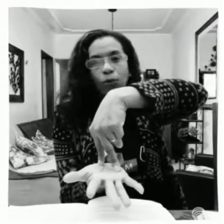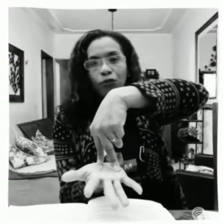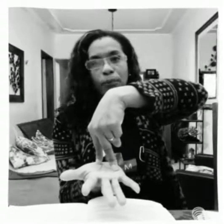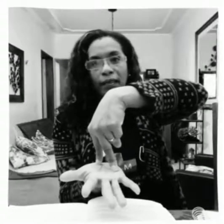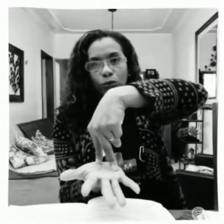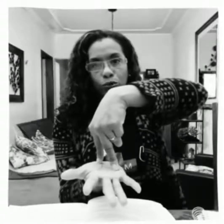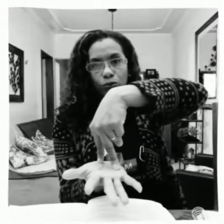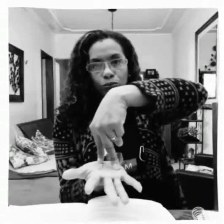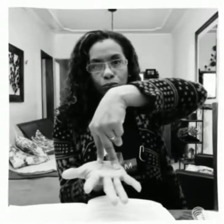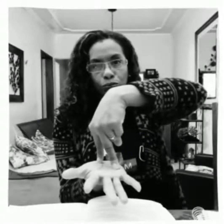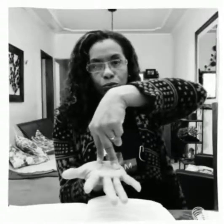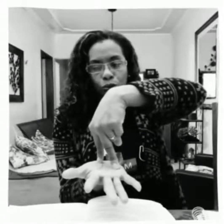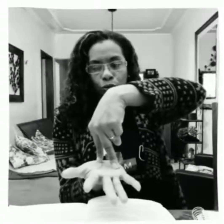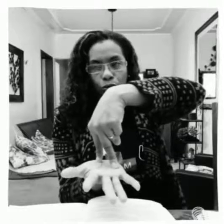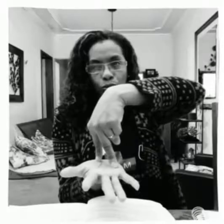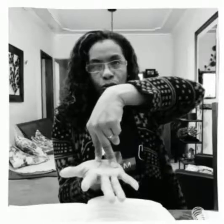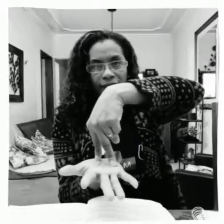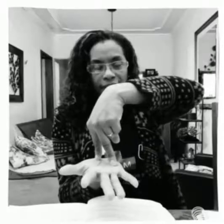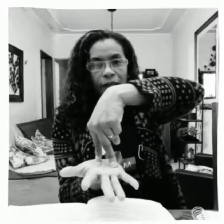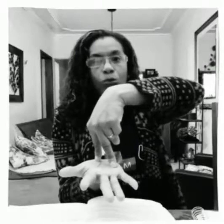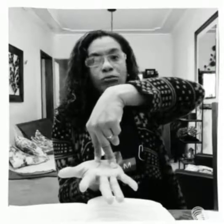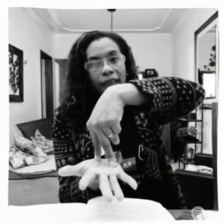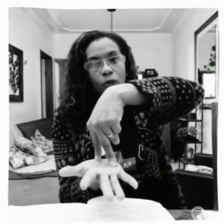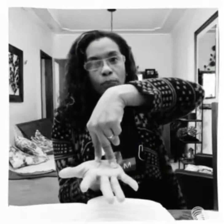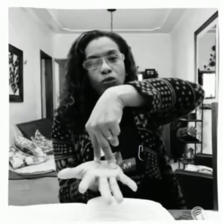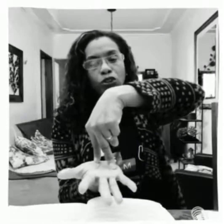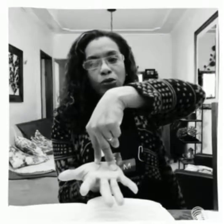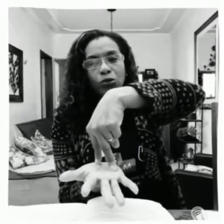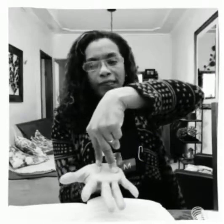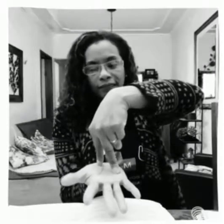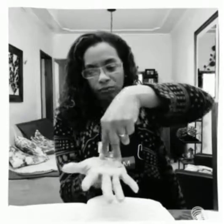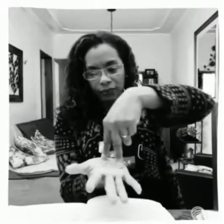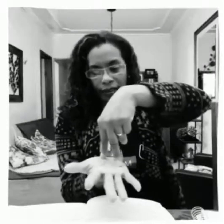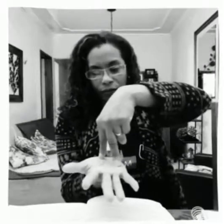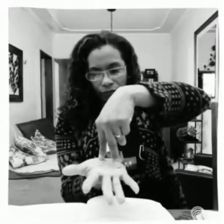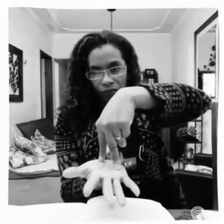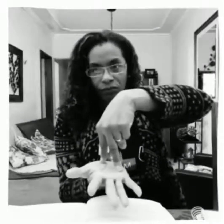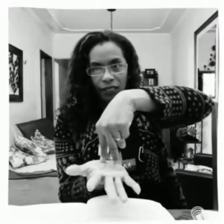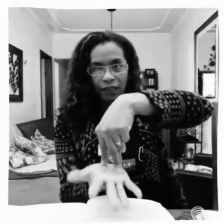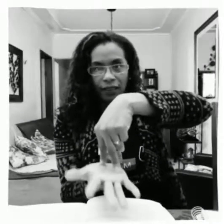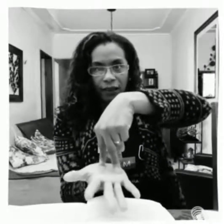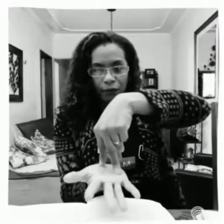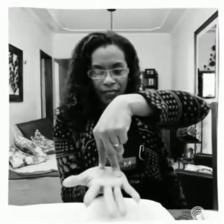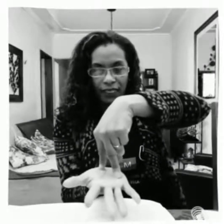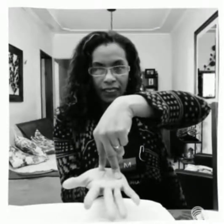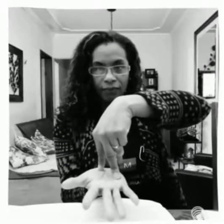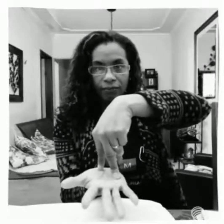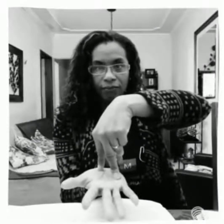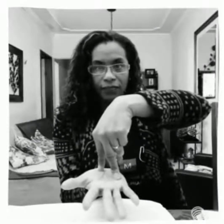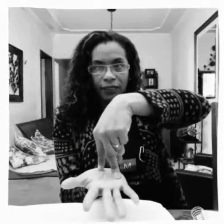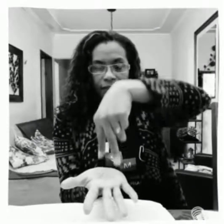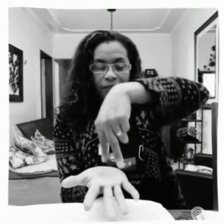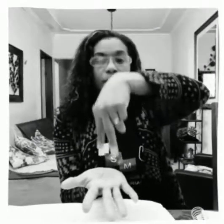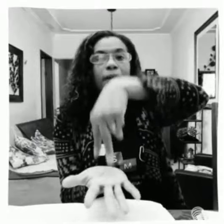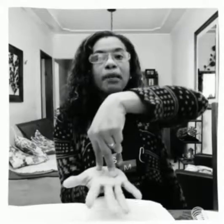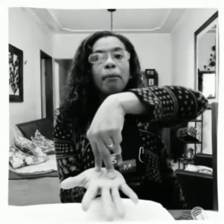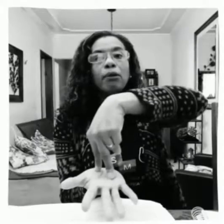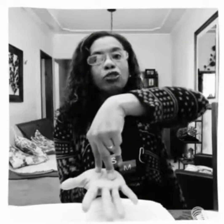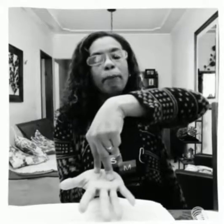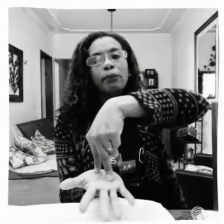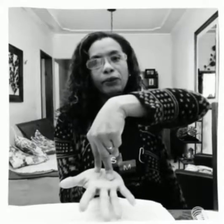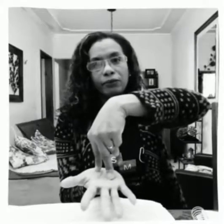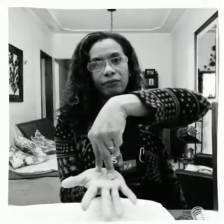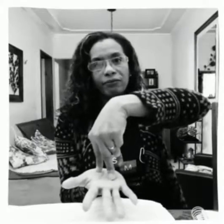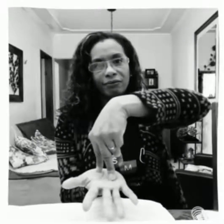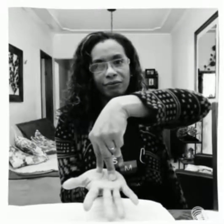Mas eu não movimento. Entendeu? Tem um ponto de articulação? Tem. Fica aqui, em cima da minha